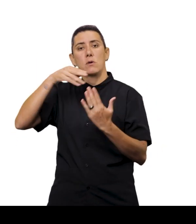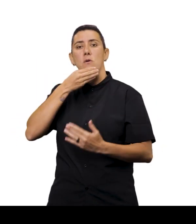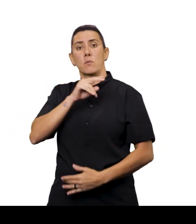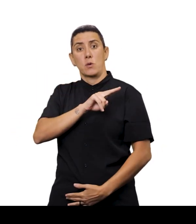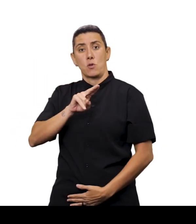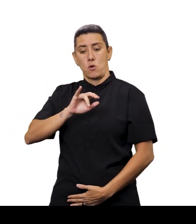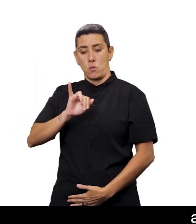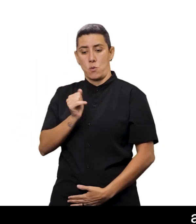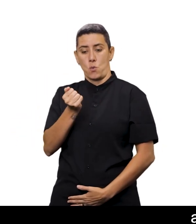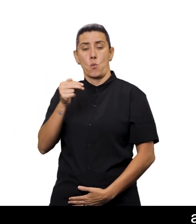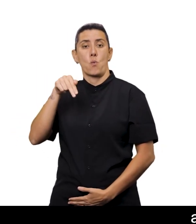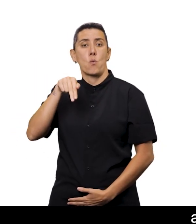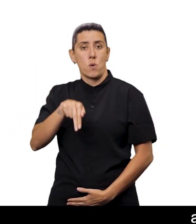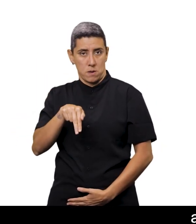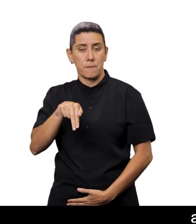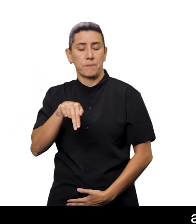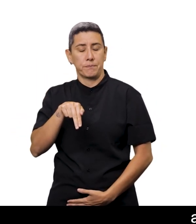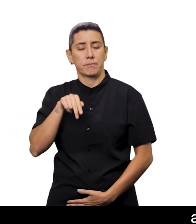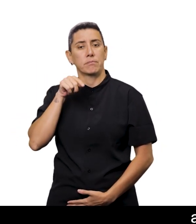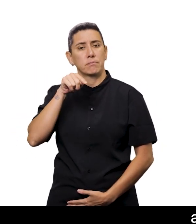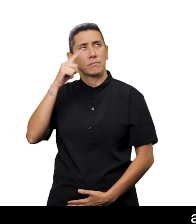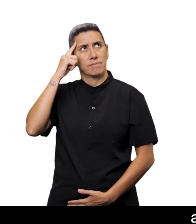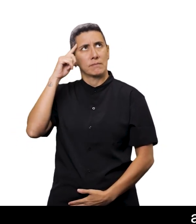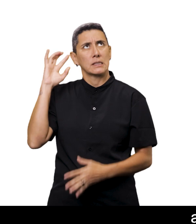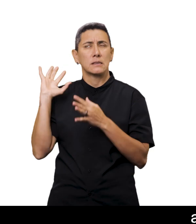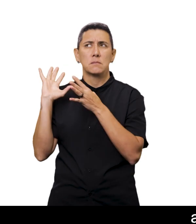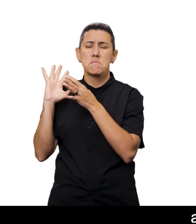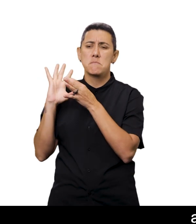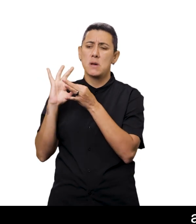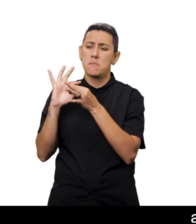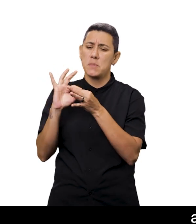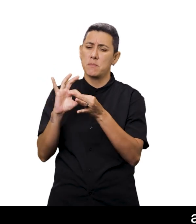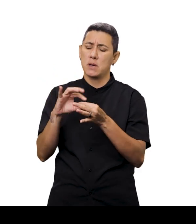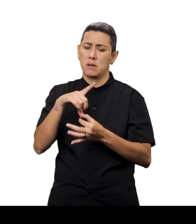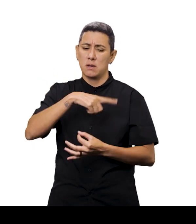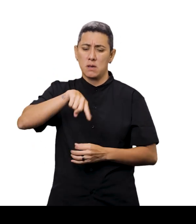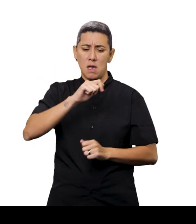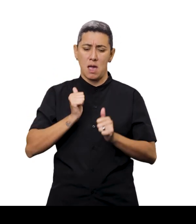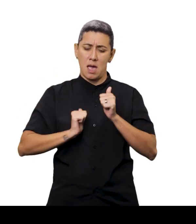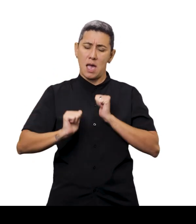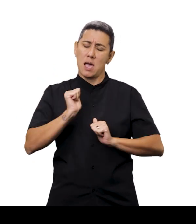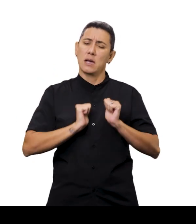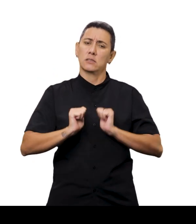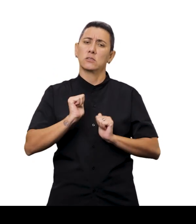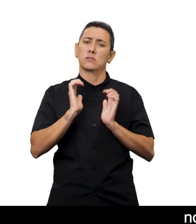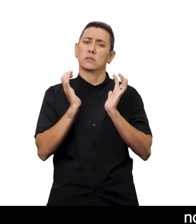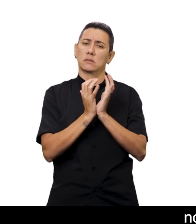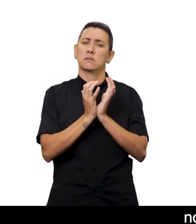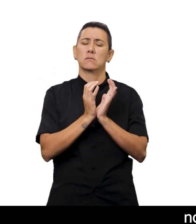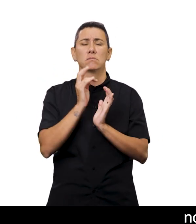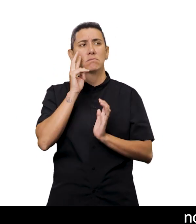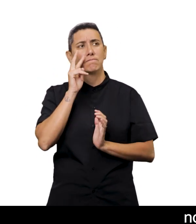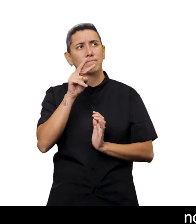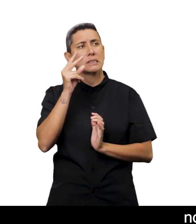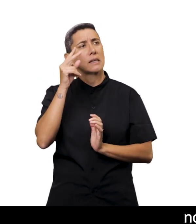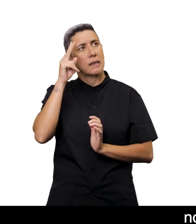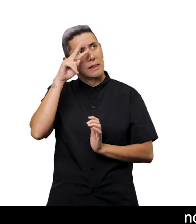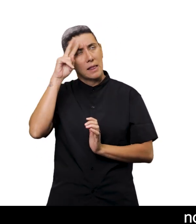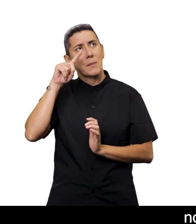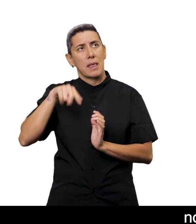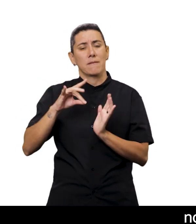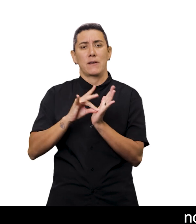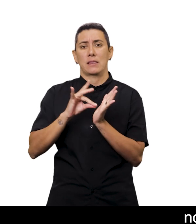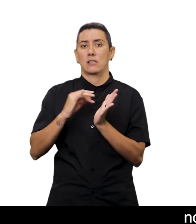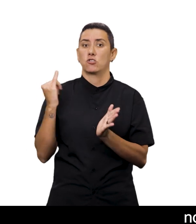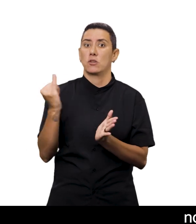mesma lógica, as artistas reconhecem a importância de, na luta política, nomear e criar aqueles